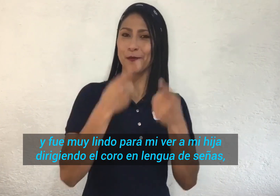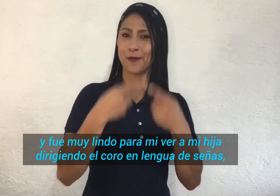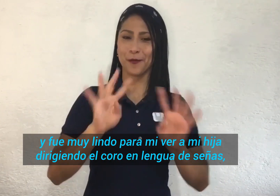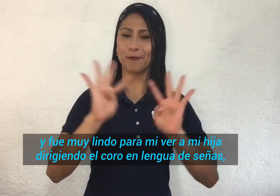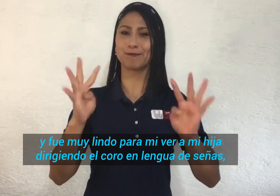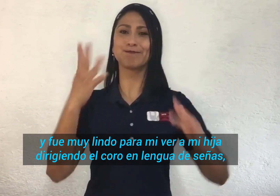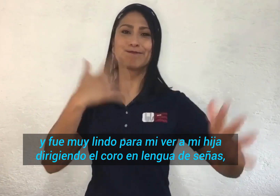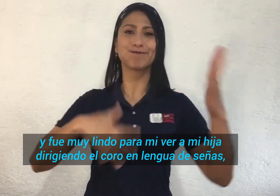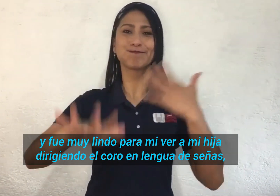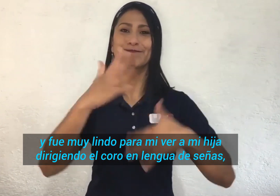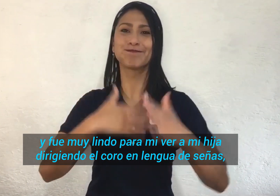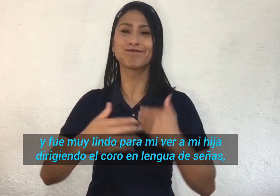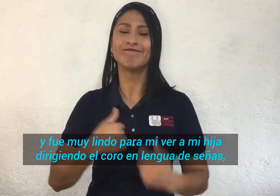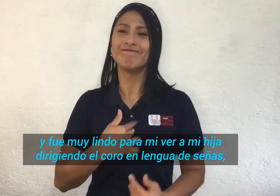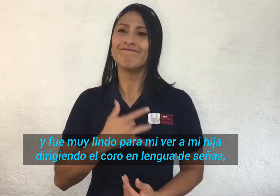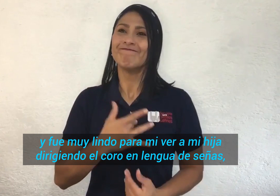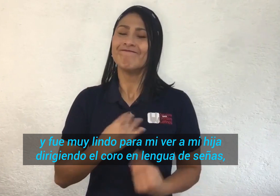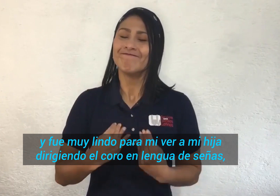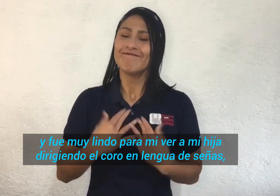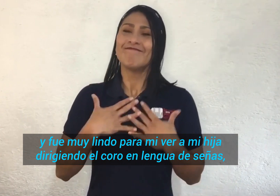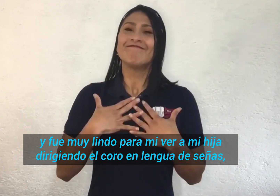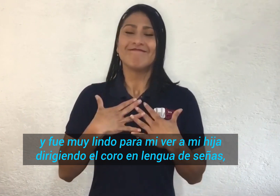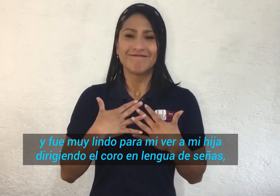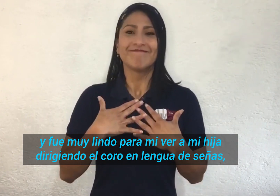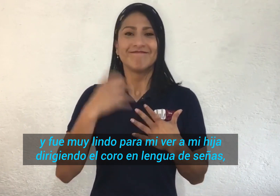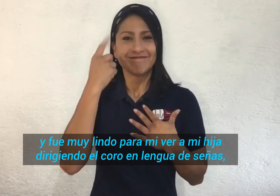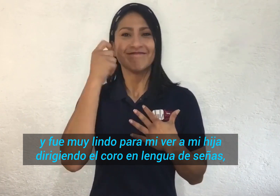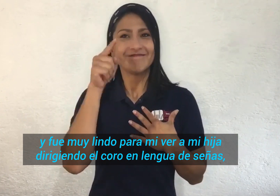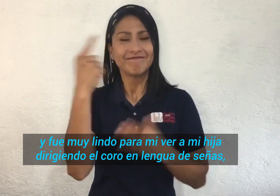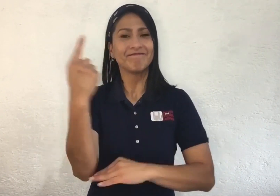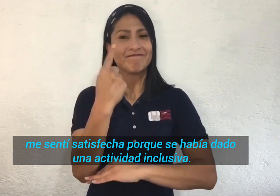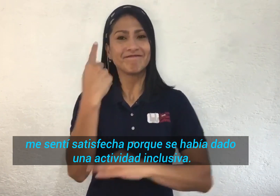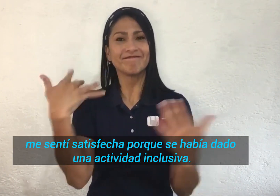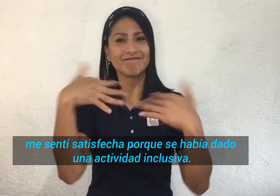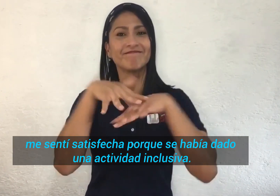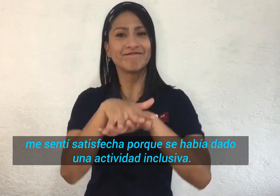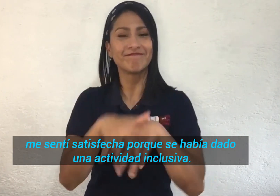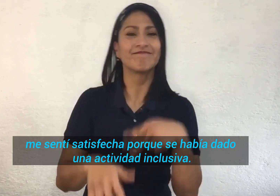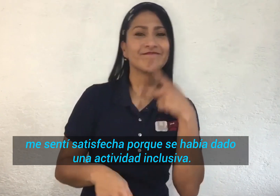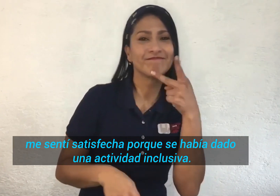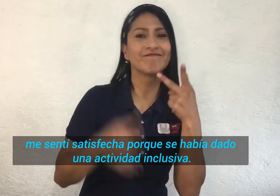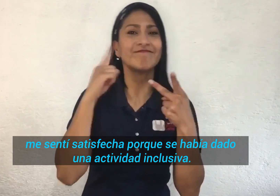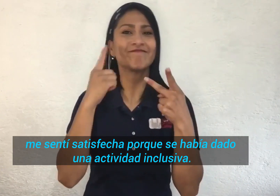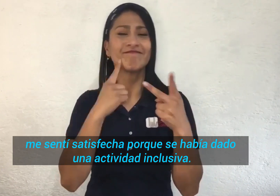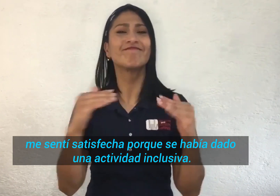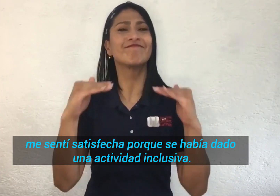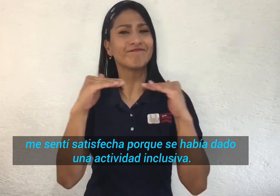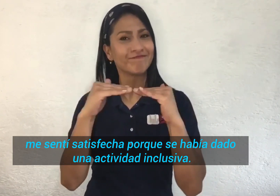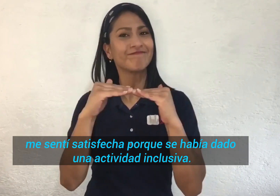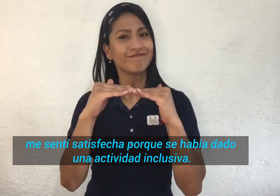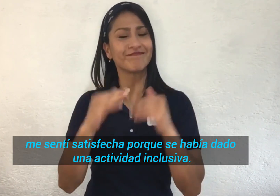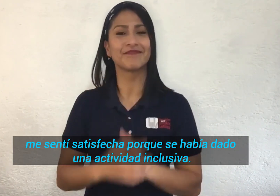para mí ver a mi hija dirigiendo el coro en lengua de señas. Me sentí satisfecha porque se había dado una